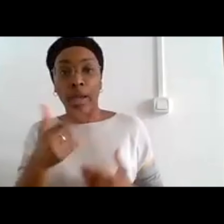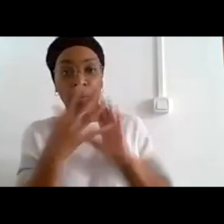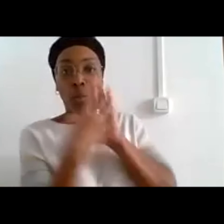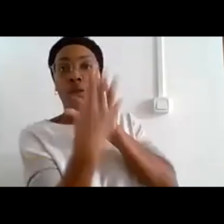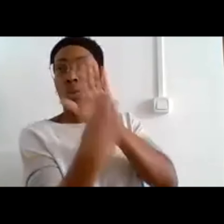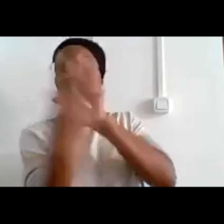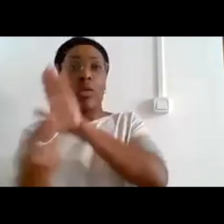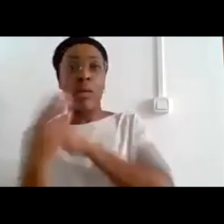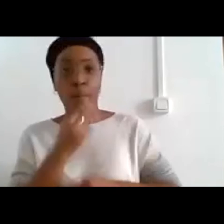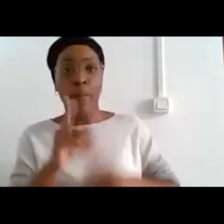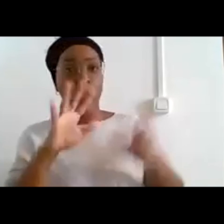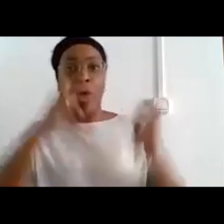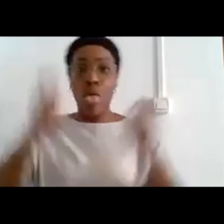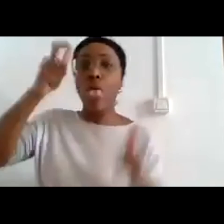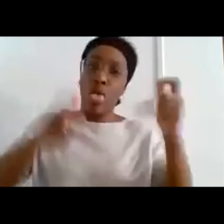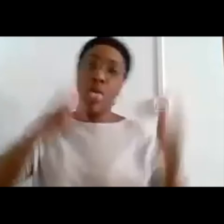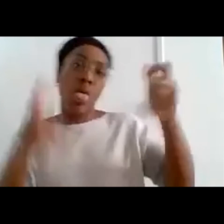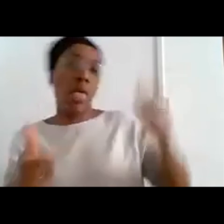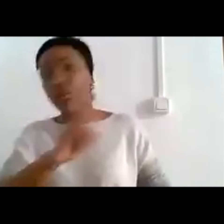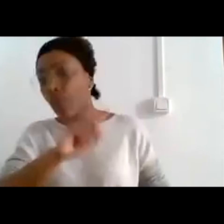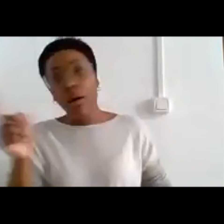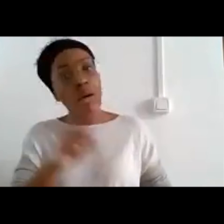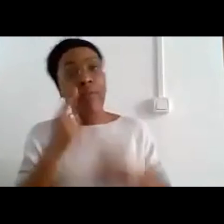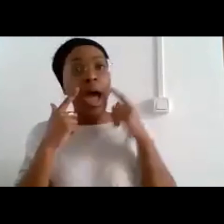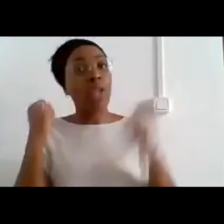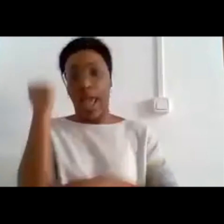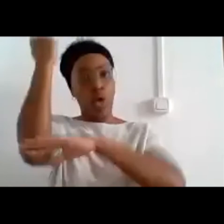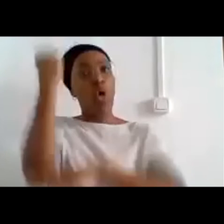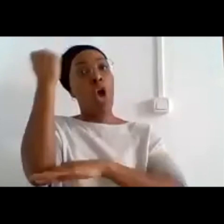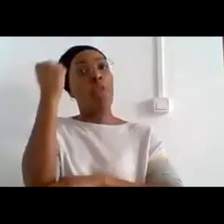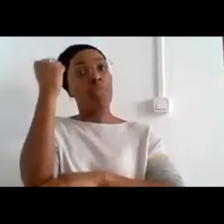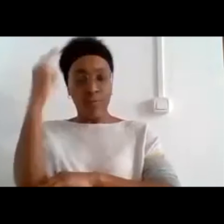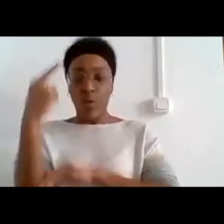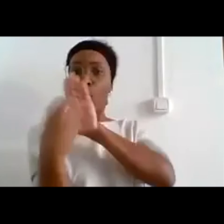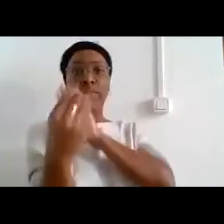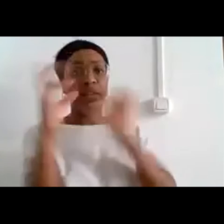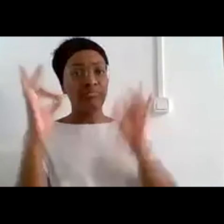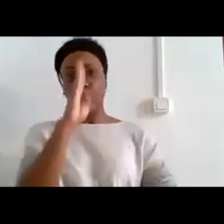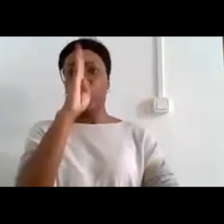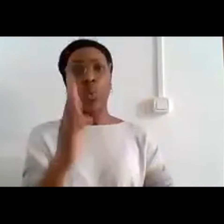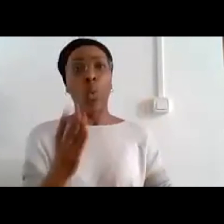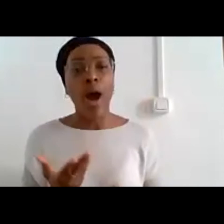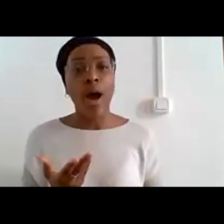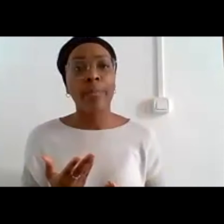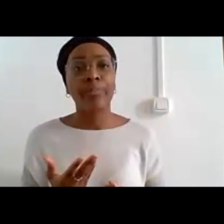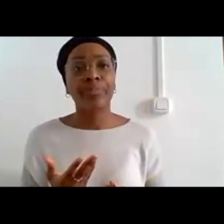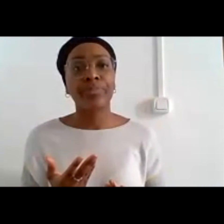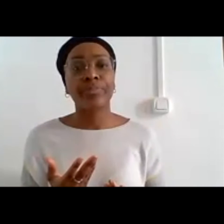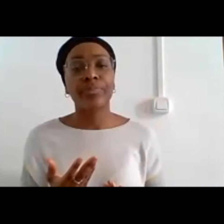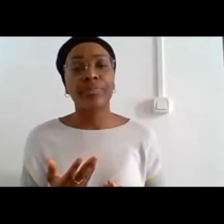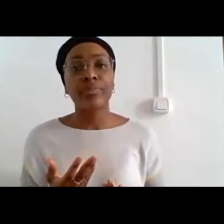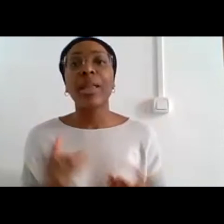mort, frères et sœurs. L'influence que nous avons, elle peut vite être contaminée. Et puis, comme disait bien notre frère dans la prédication de